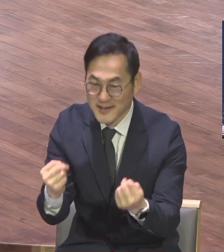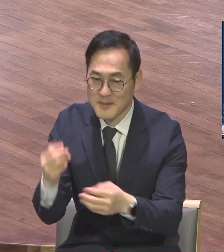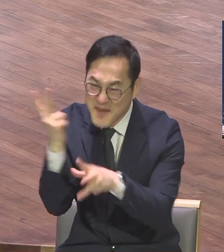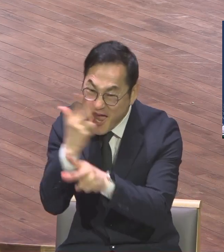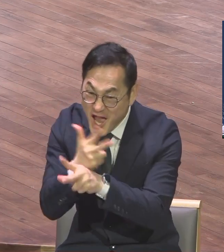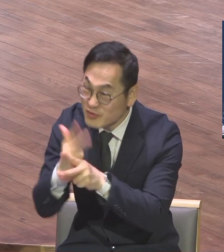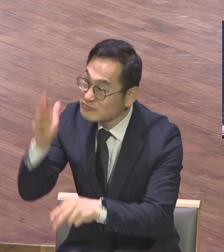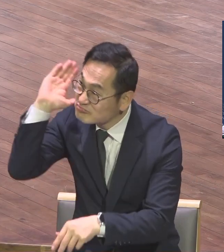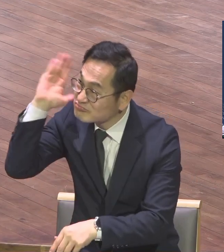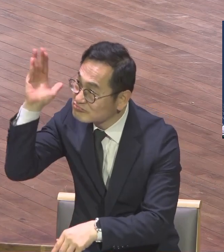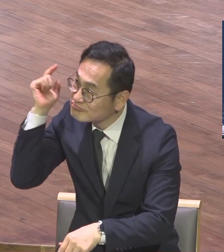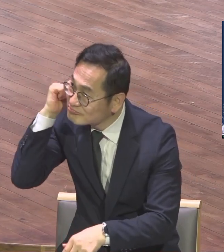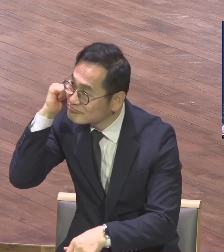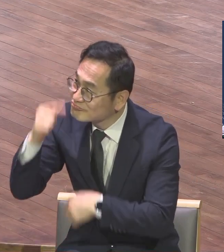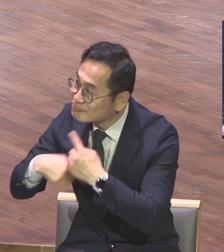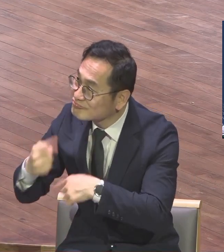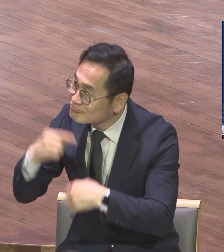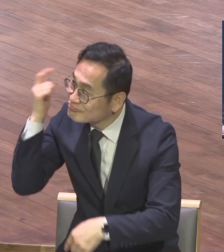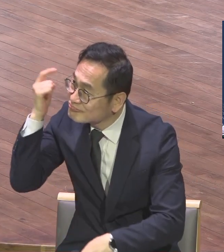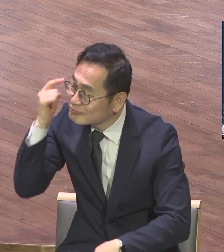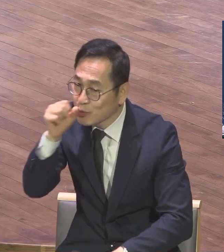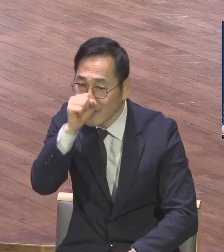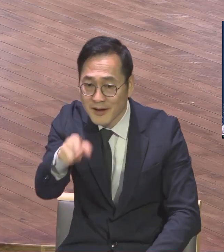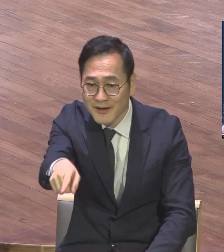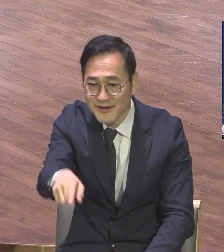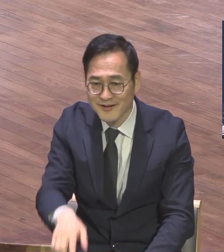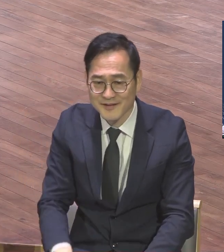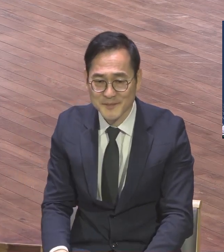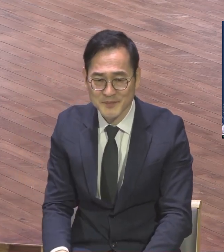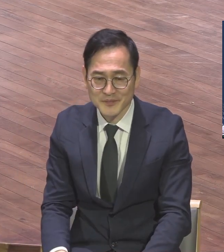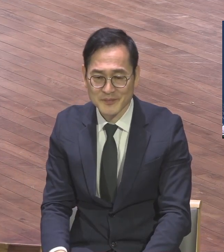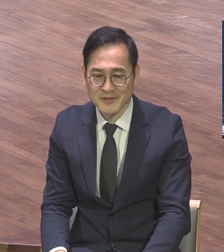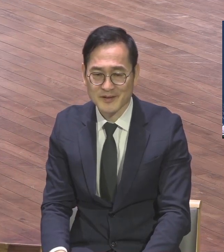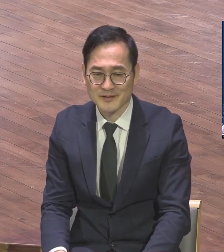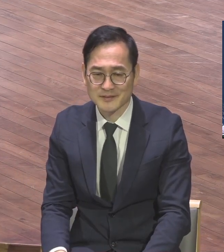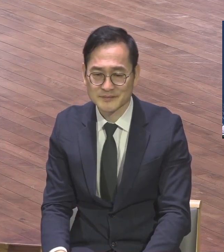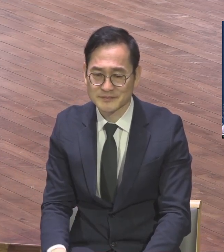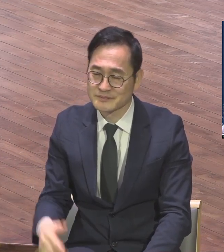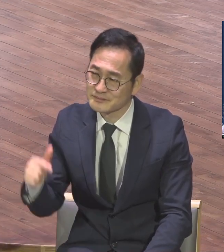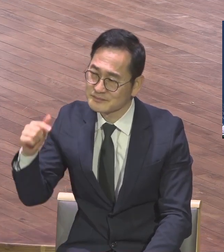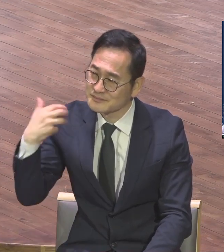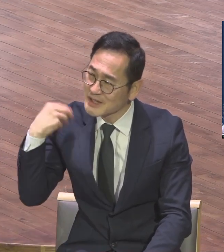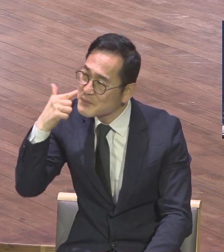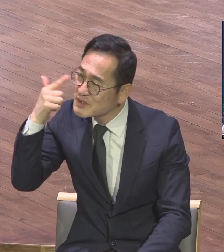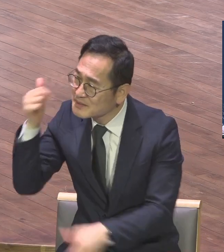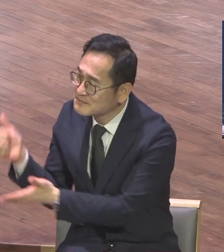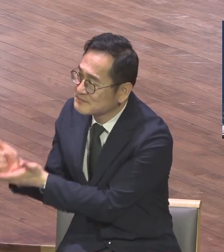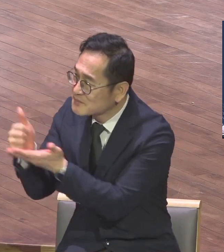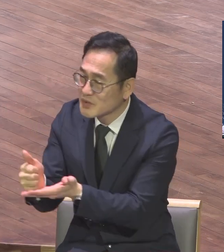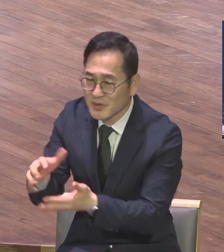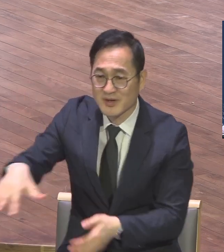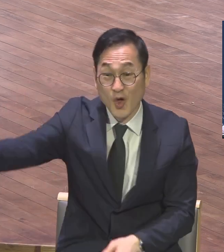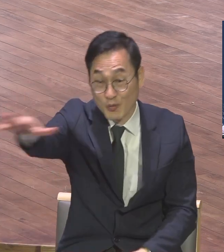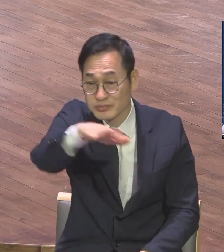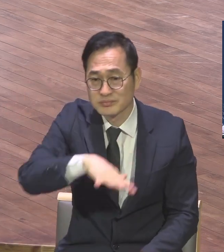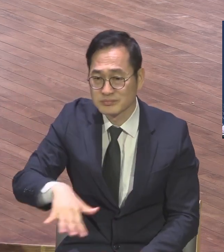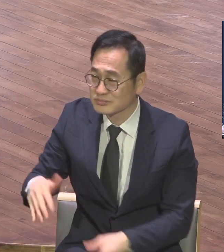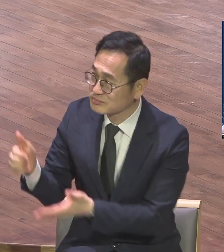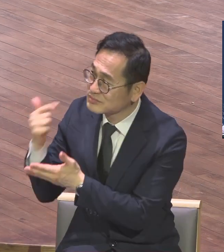이런 목사님을 담임 목사로 모시고 신앙생활 하는 우리 예언교회